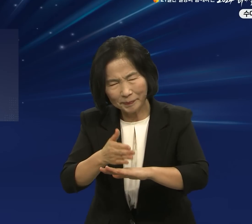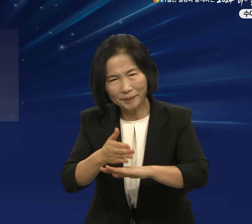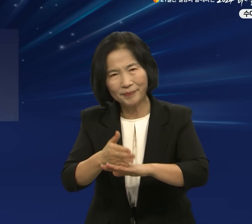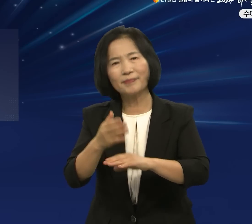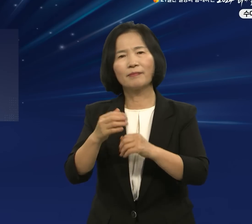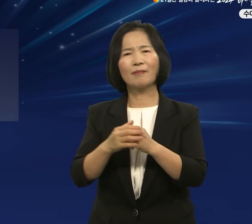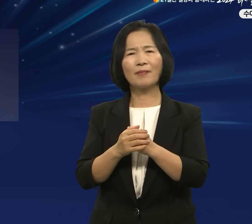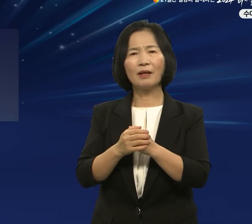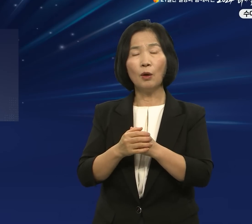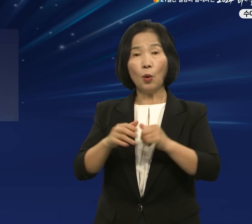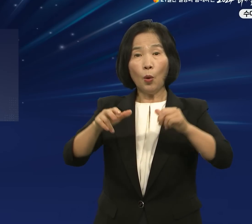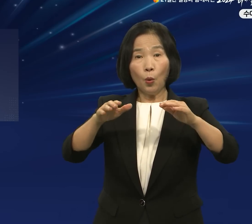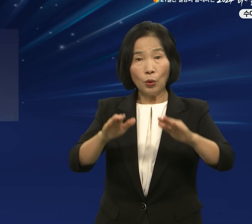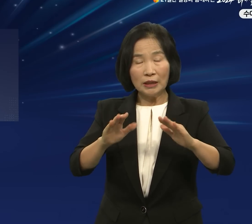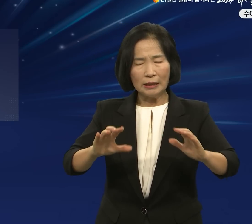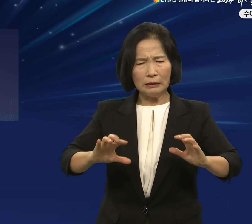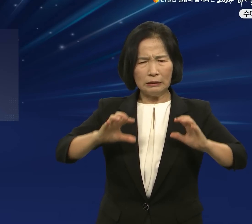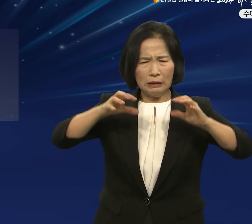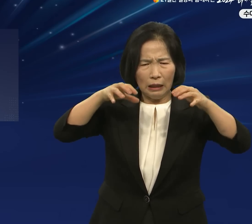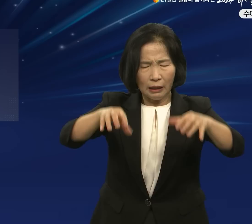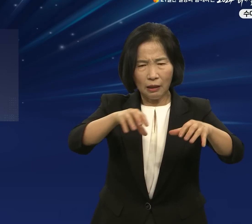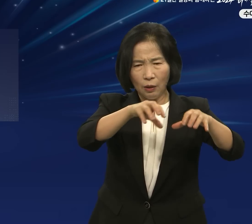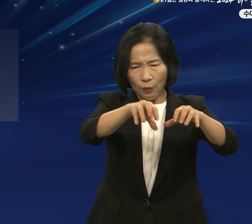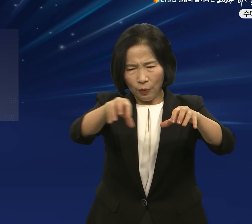오늘 세계 열방